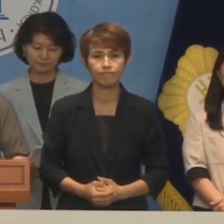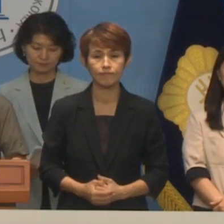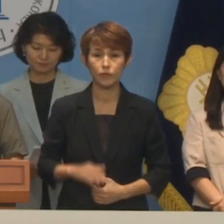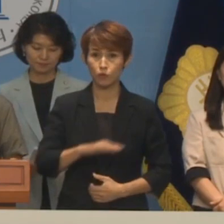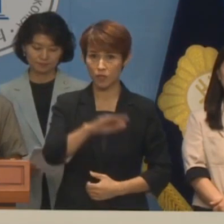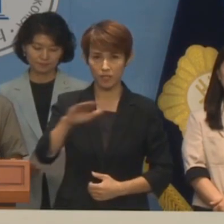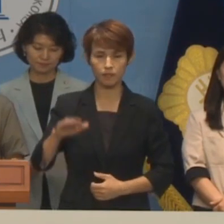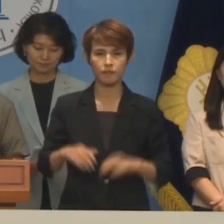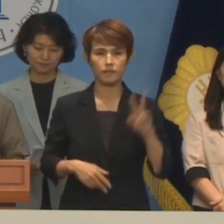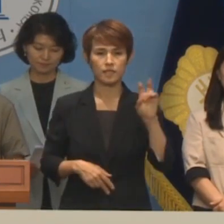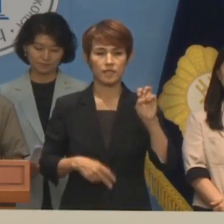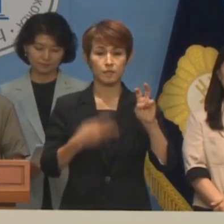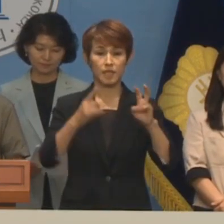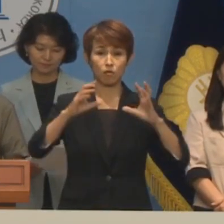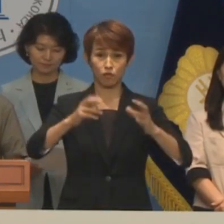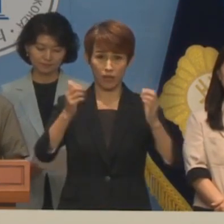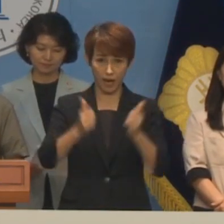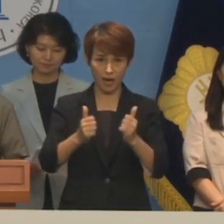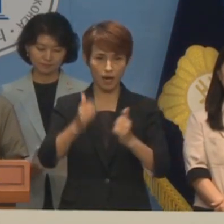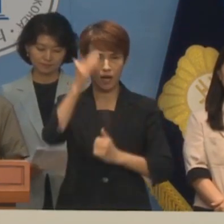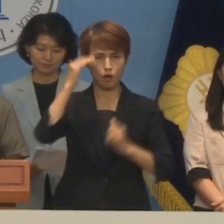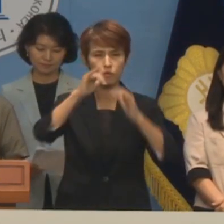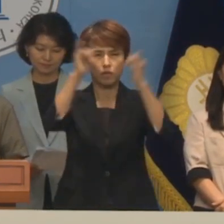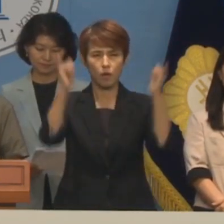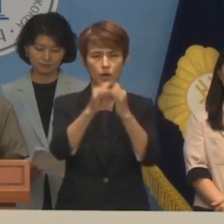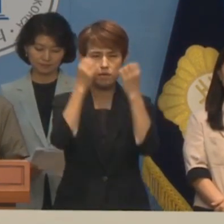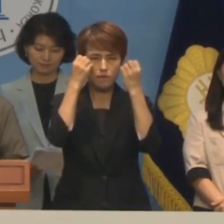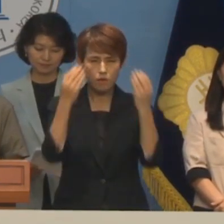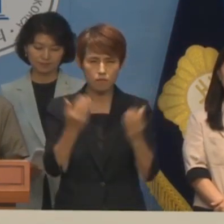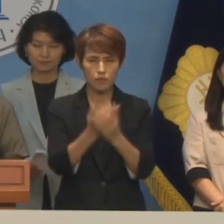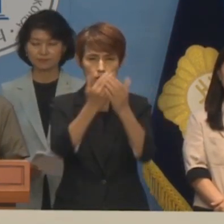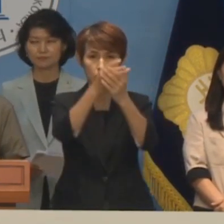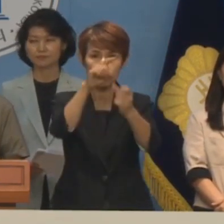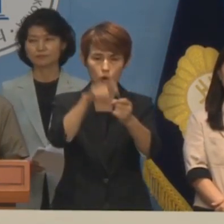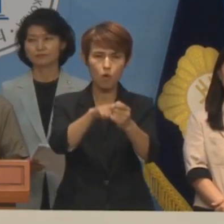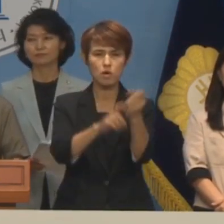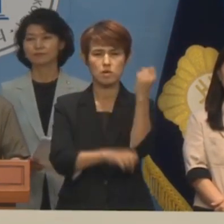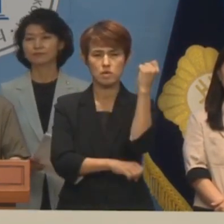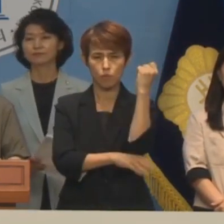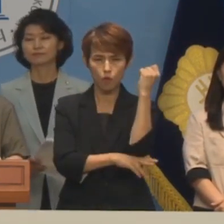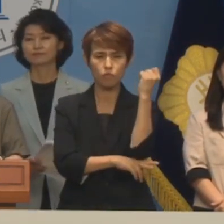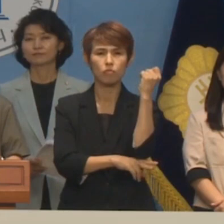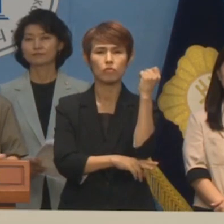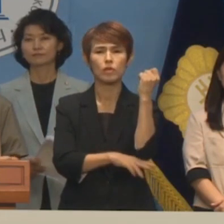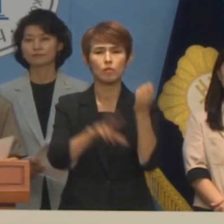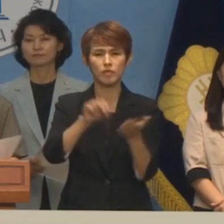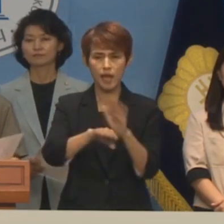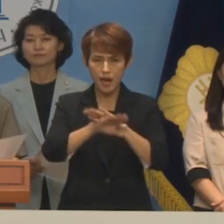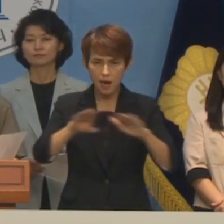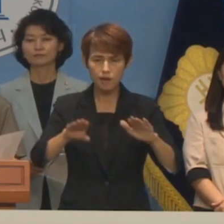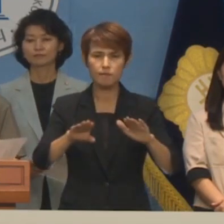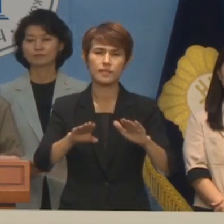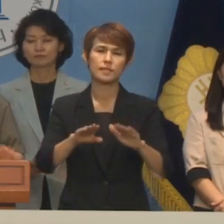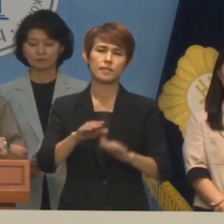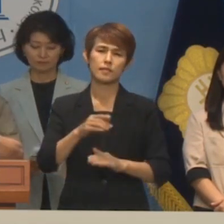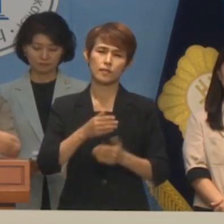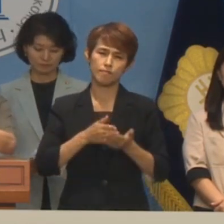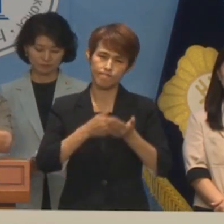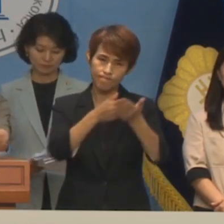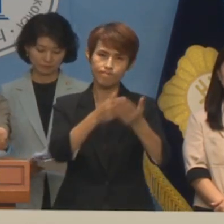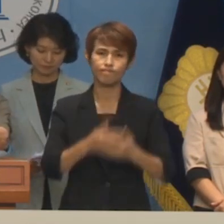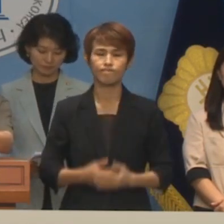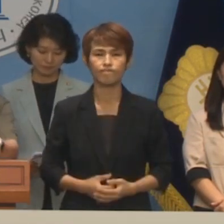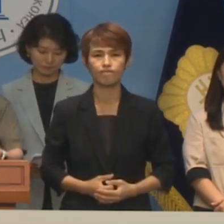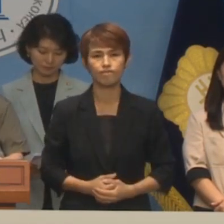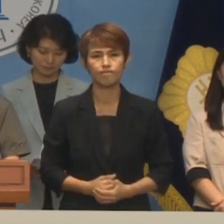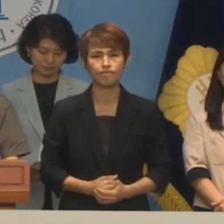우리는 22대 국회가 한국 사회의 새로운 도약에 기여할 근본적인 대학 개혁에 나설 것을 희망한다.